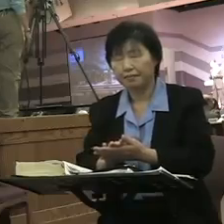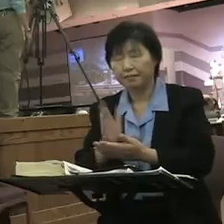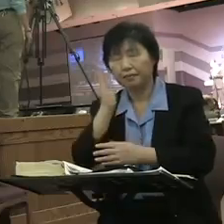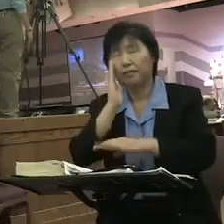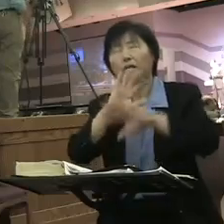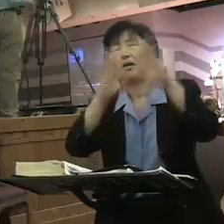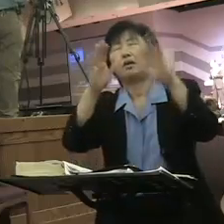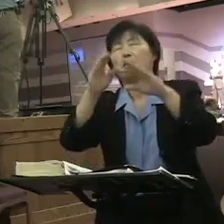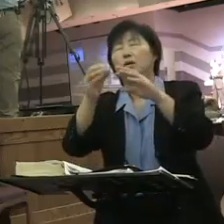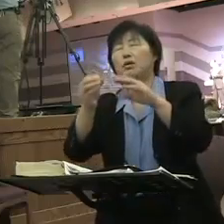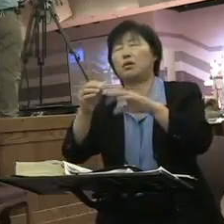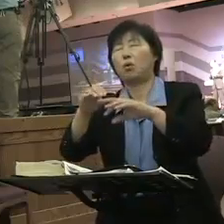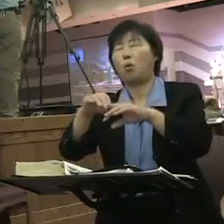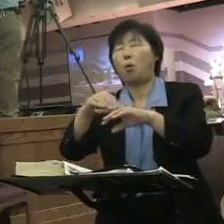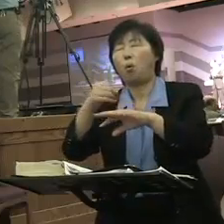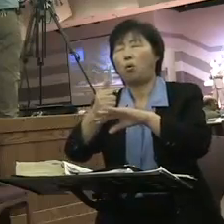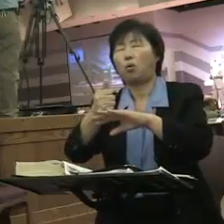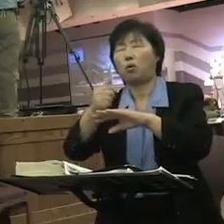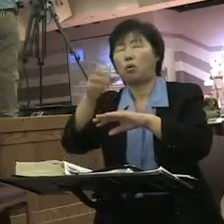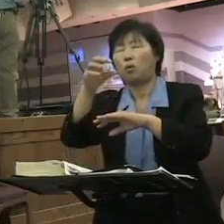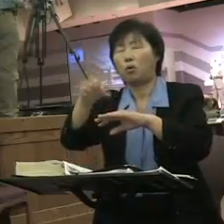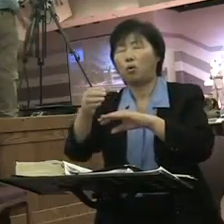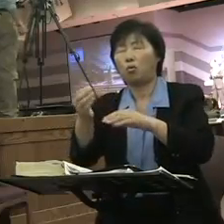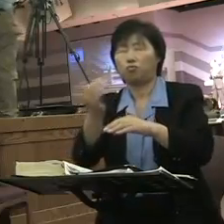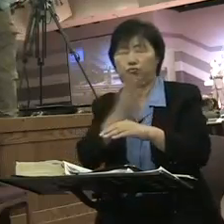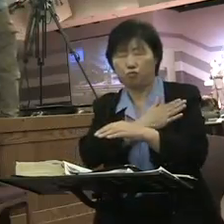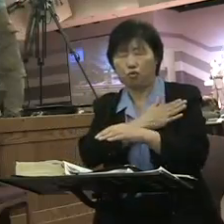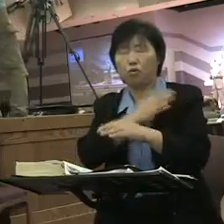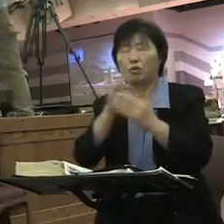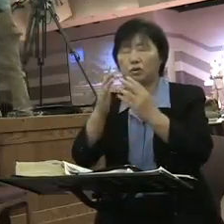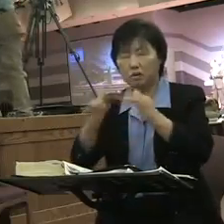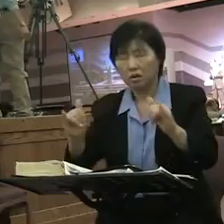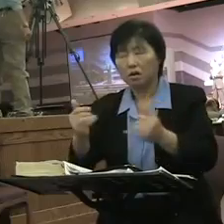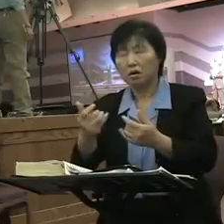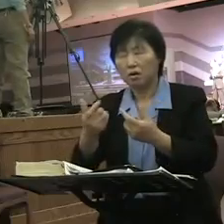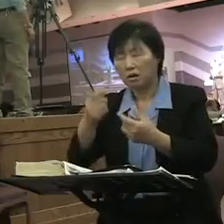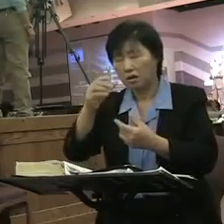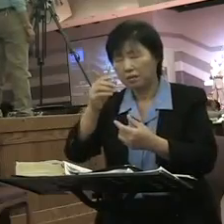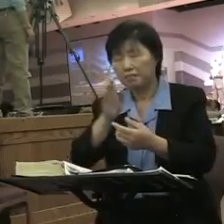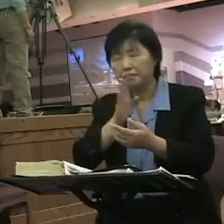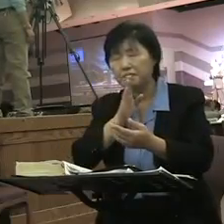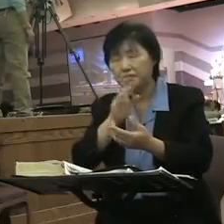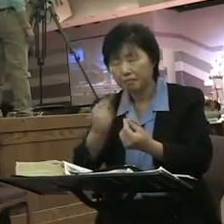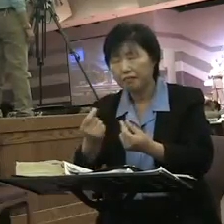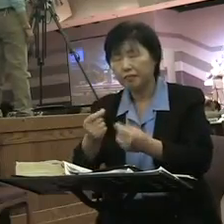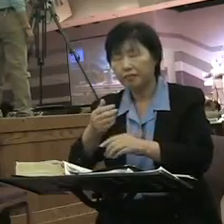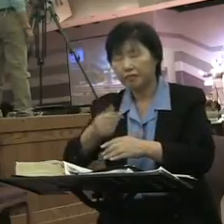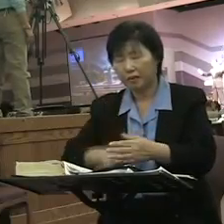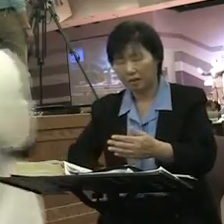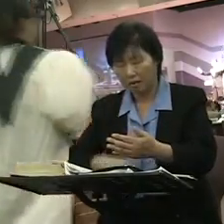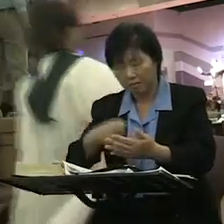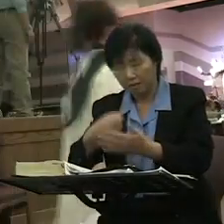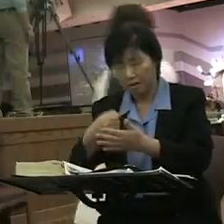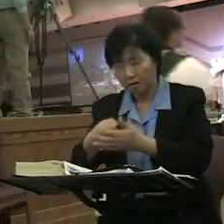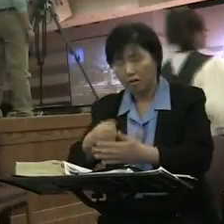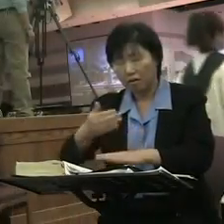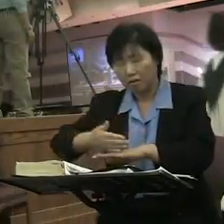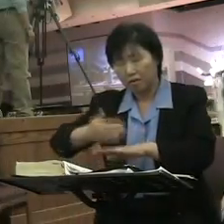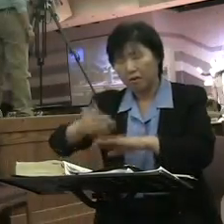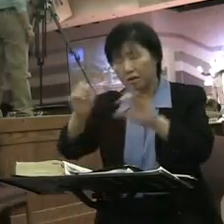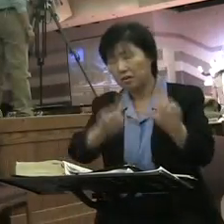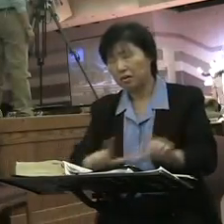하늘의 왕자 공주답게 부요한 자들답게 감사하며 감격하며 담대하게 살 수 있는 주의